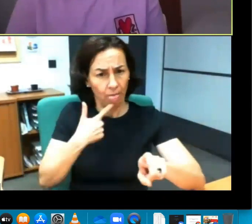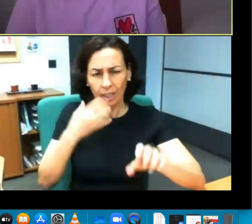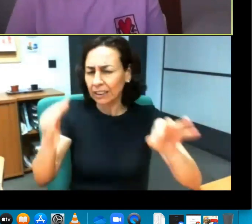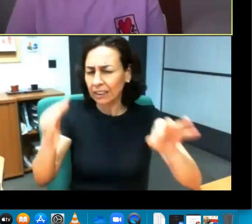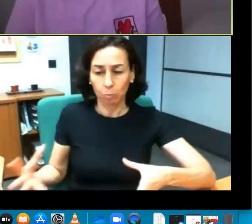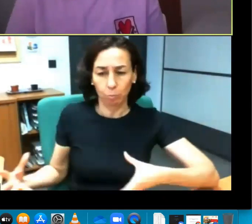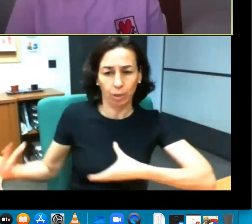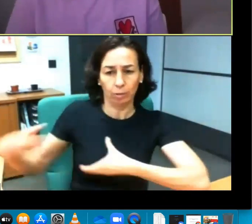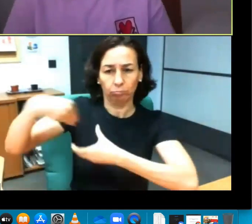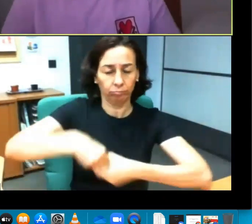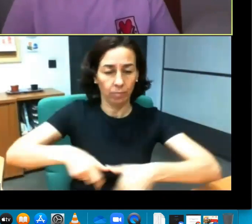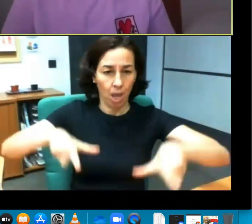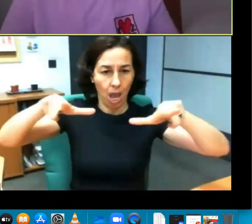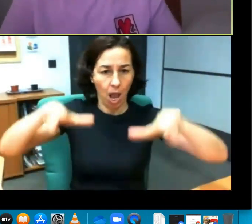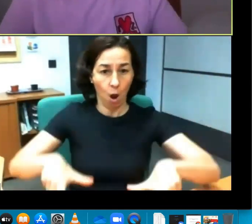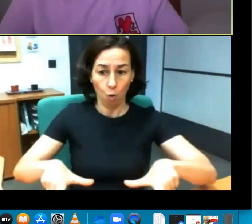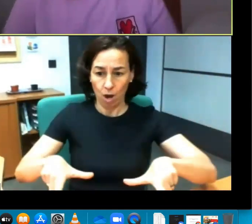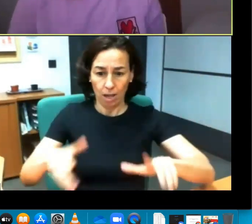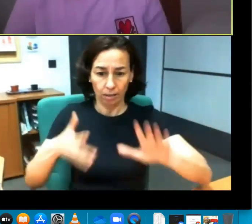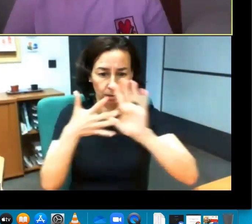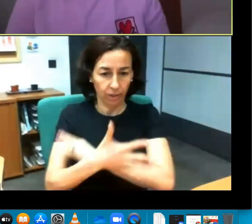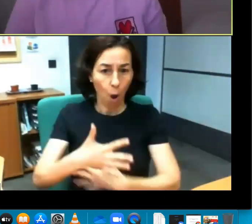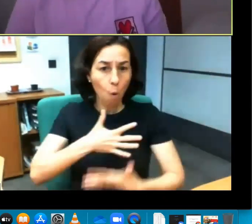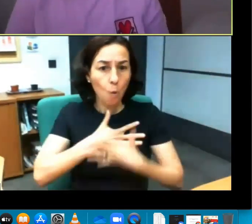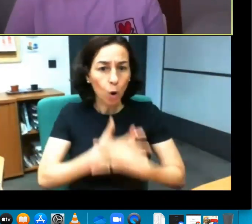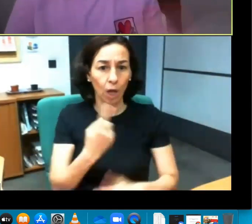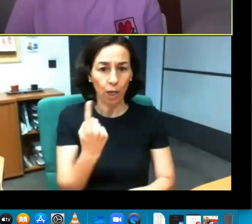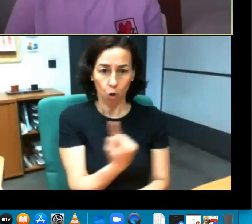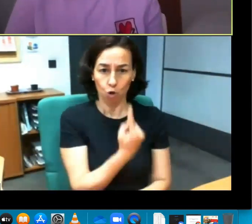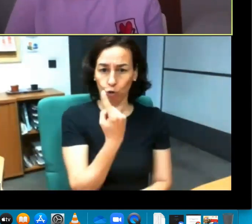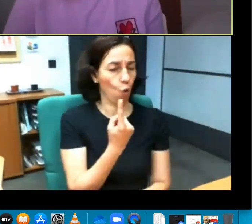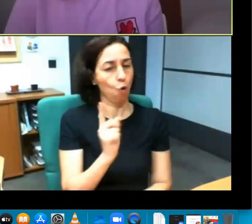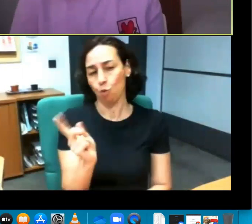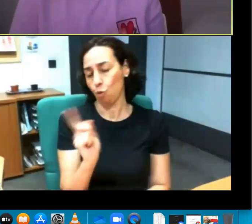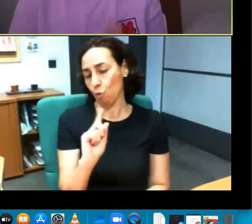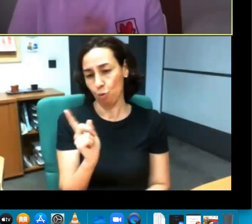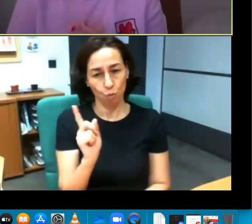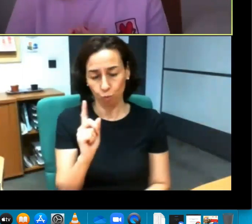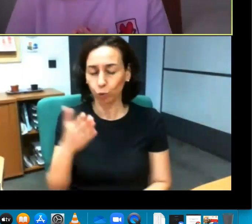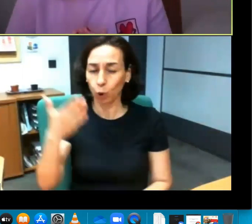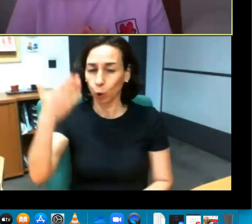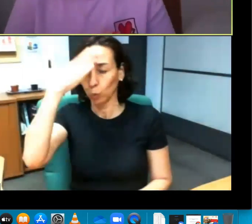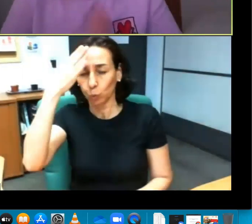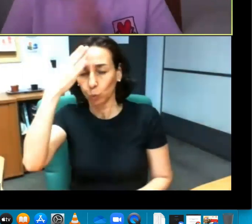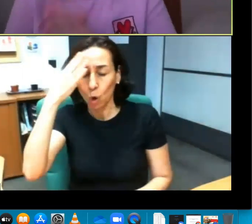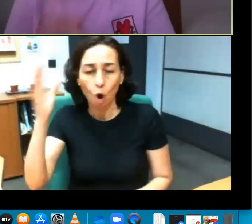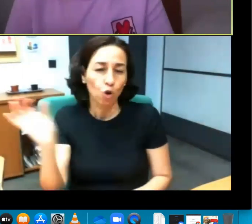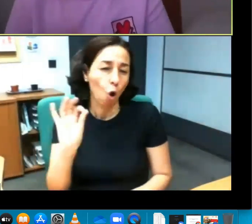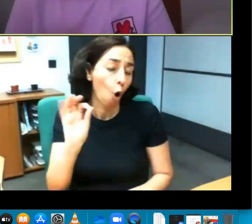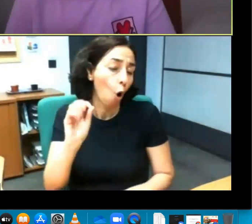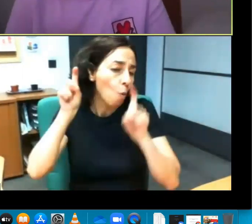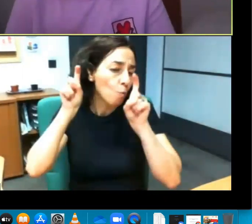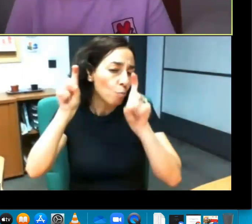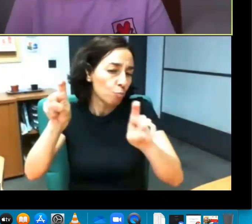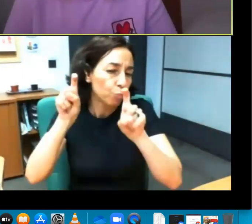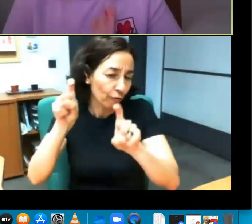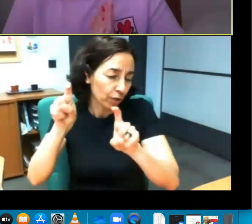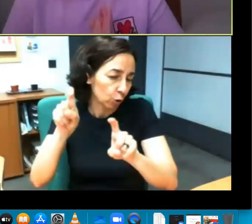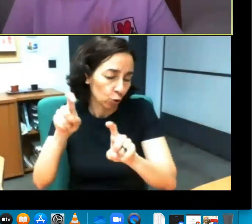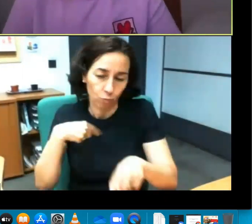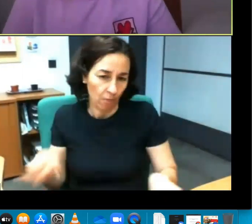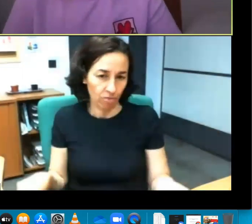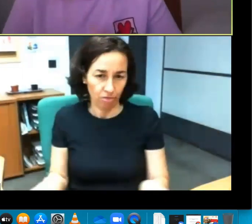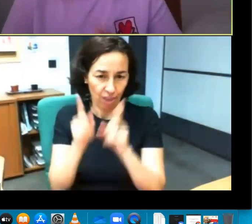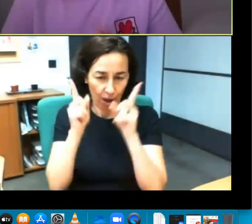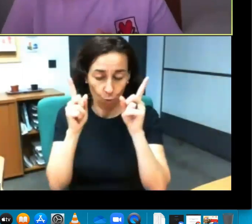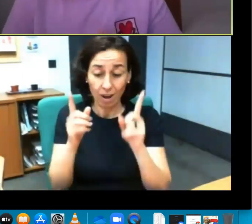con vosotros, es decir, no os vais a encontrar en ningún momento solo, ya sea el tutor o bien ya sea otro profesor de referencia en el aula, siempre va a